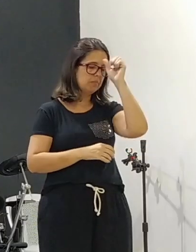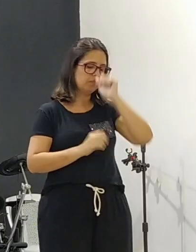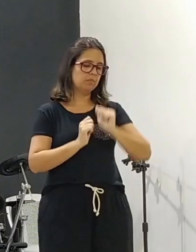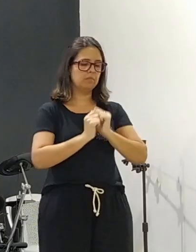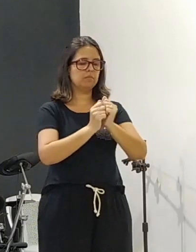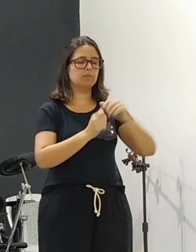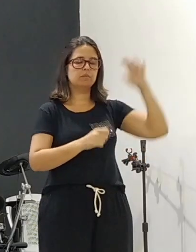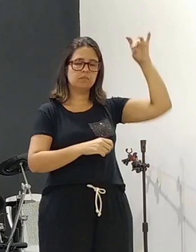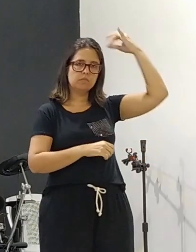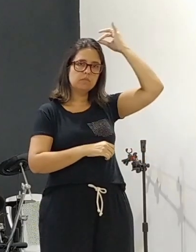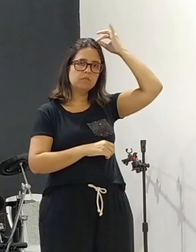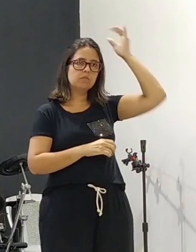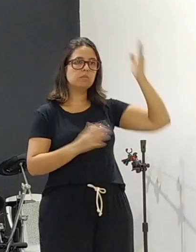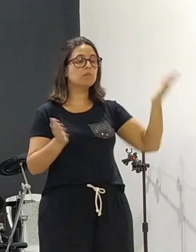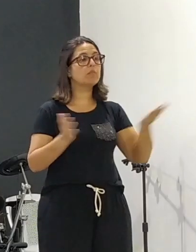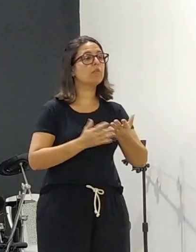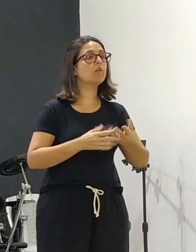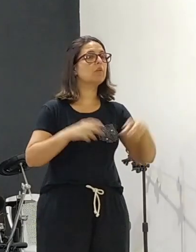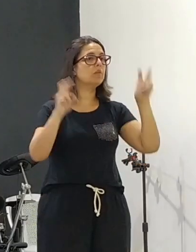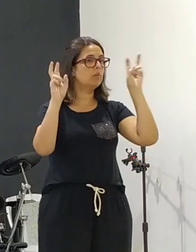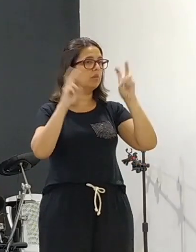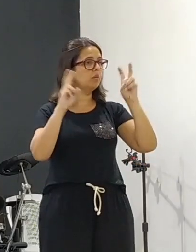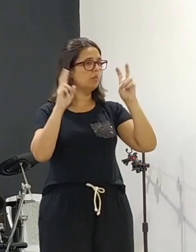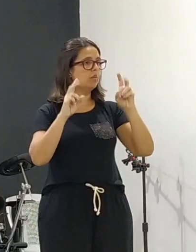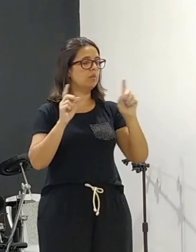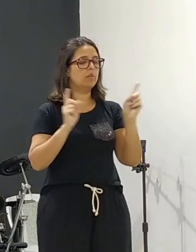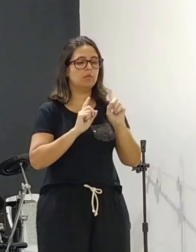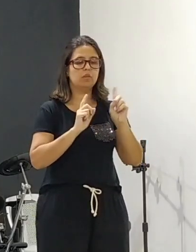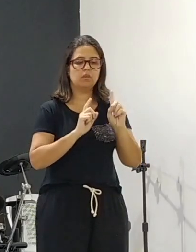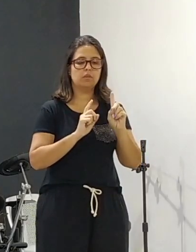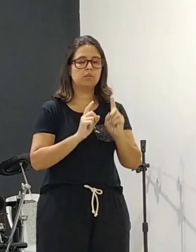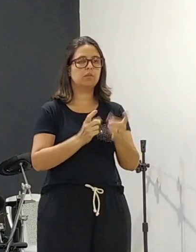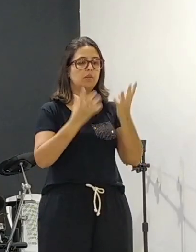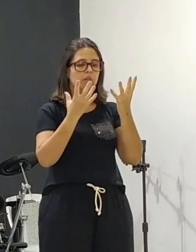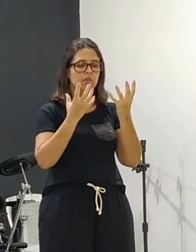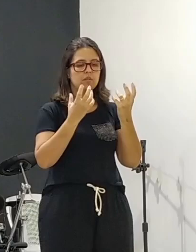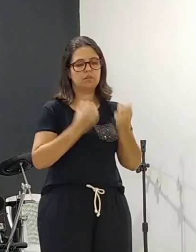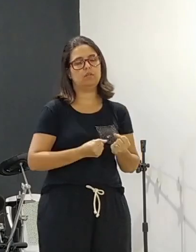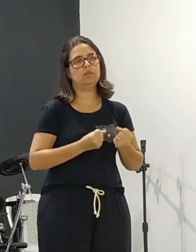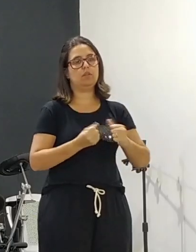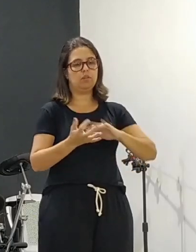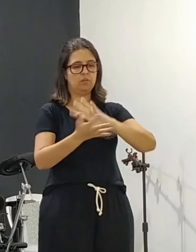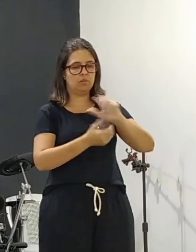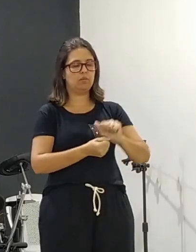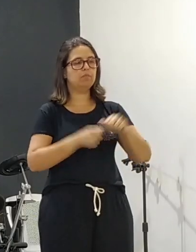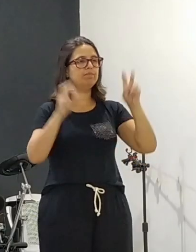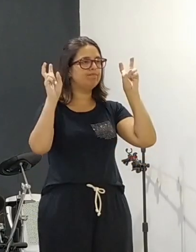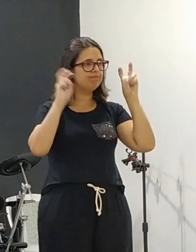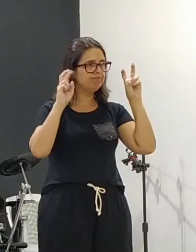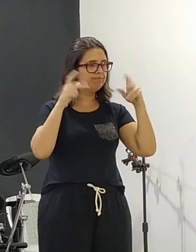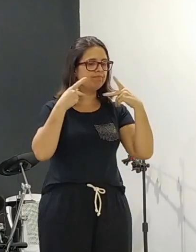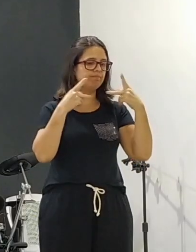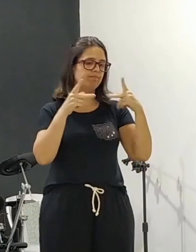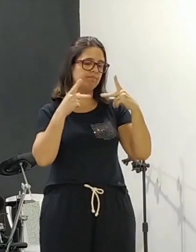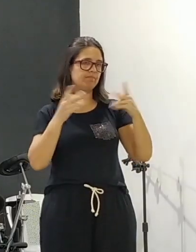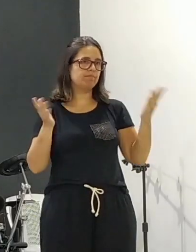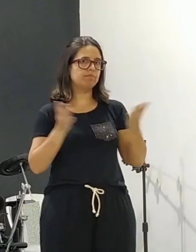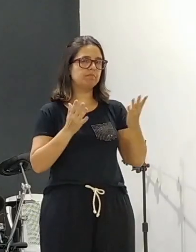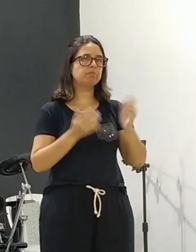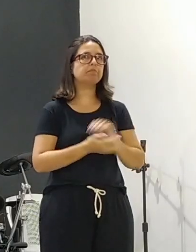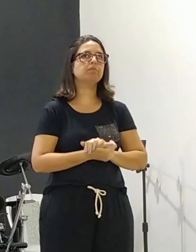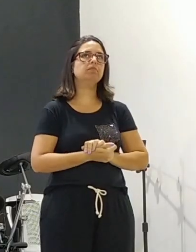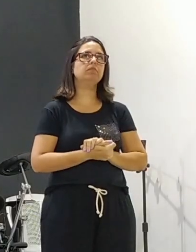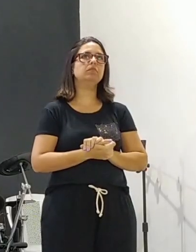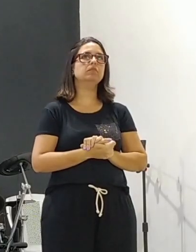Amém? Mas hoje eu quero falar sobre, não vos conformeis com esse mundo. É o tema da nossa mensagem hoje. O Marlon vai